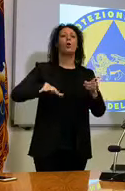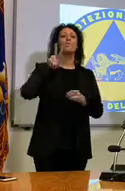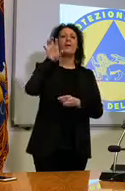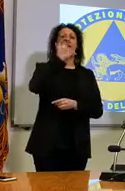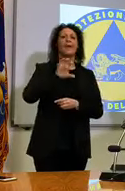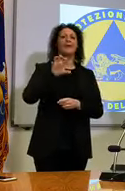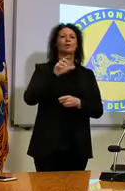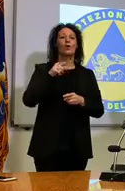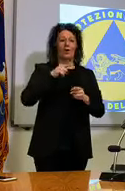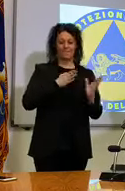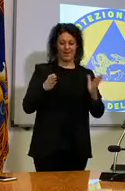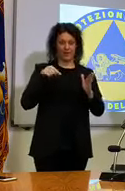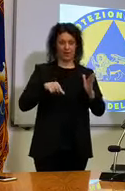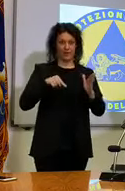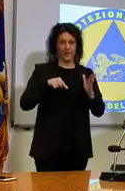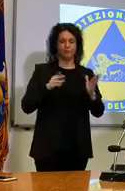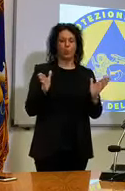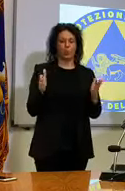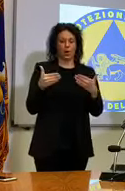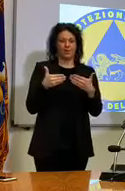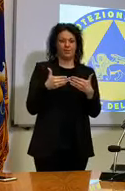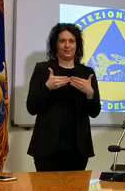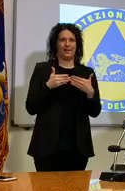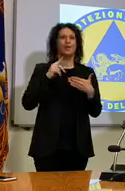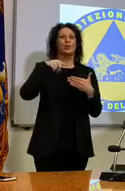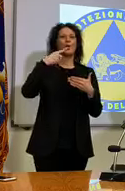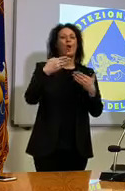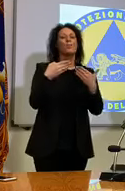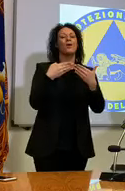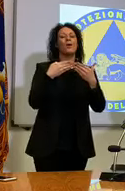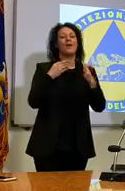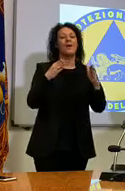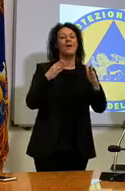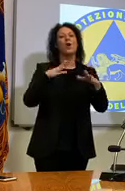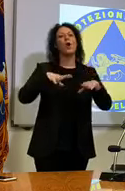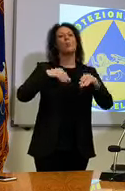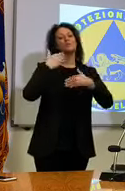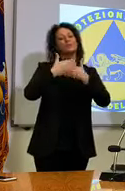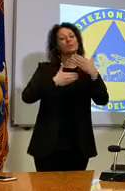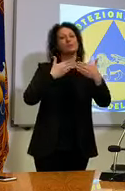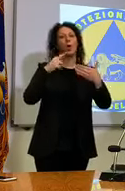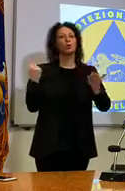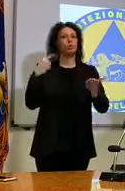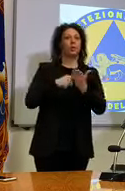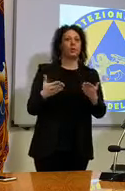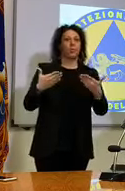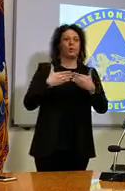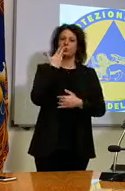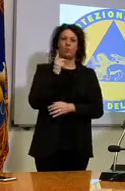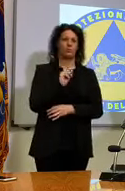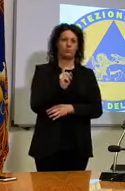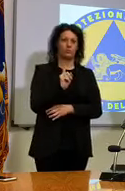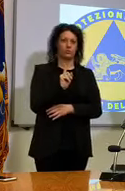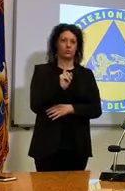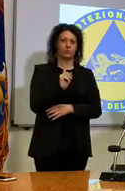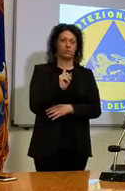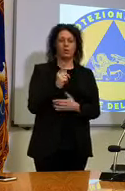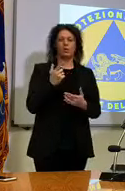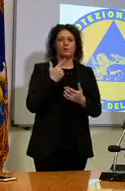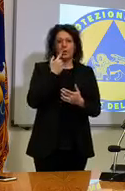solo, perché sarebbe un trauma dover aprire per poi ridire ai veneti di tornare a richiudersi in